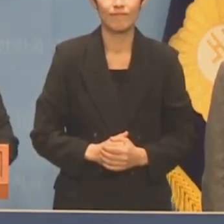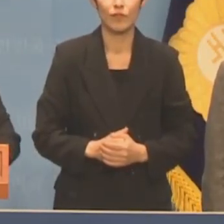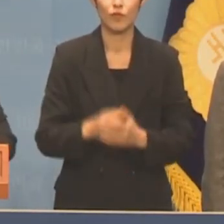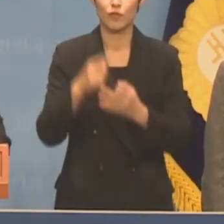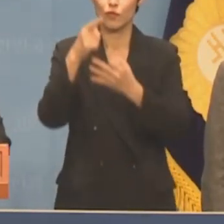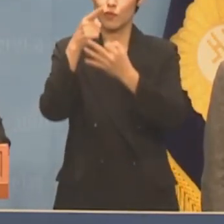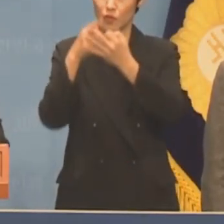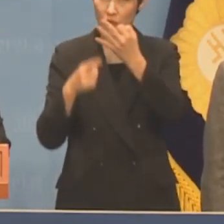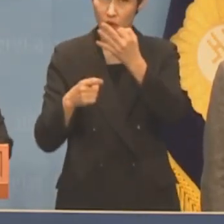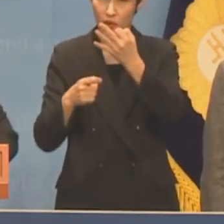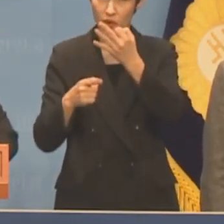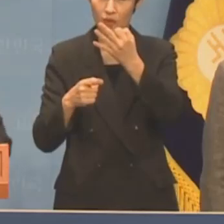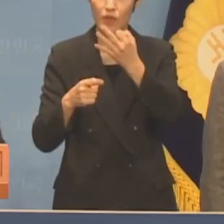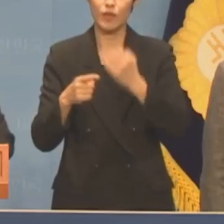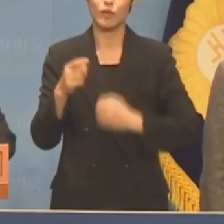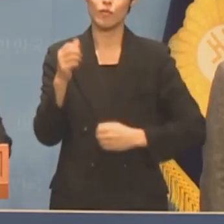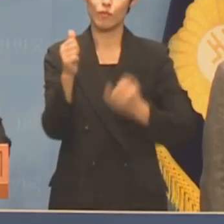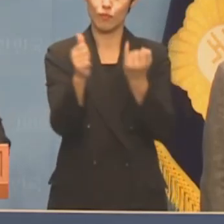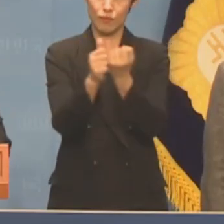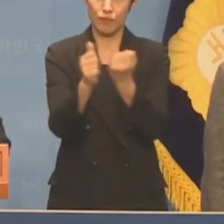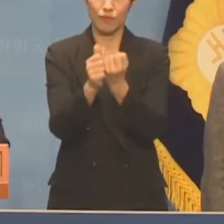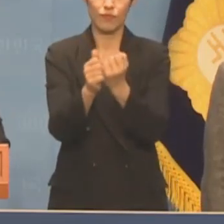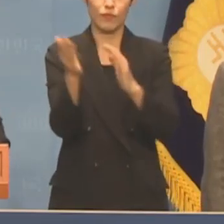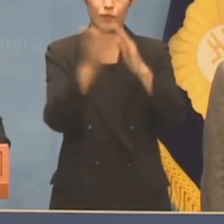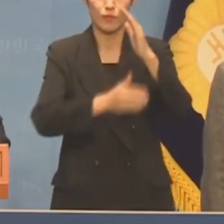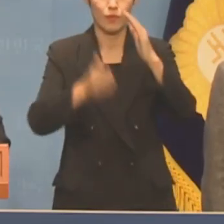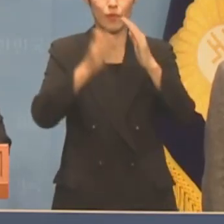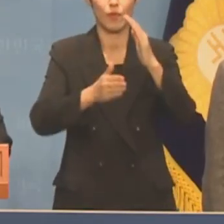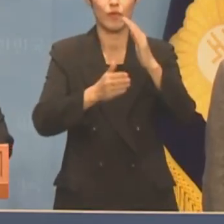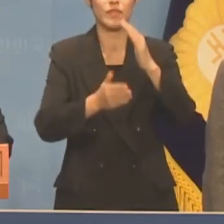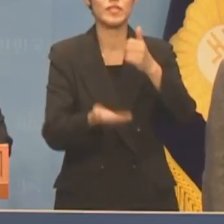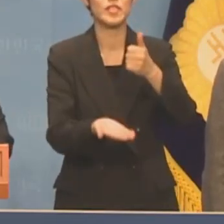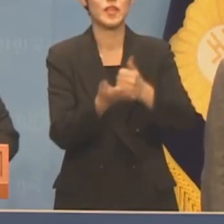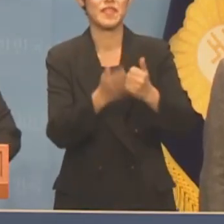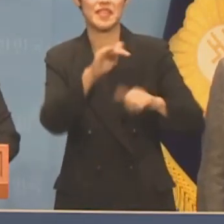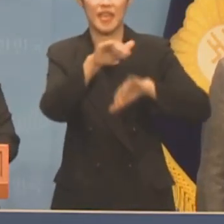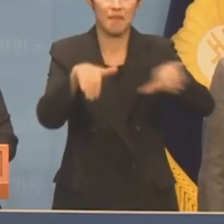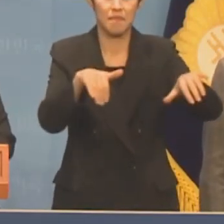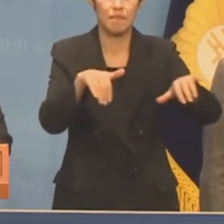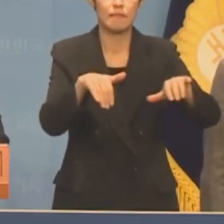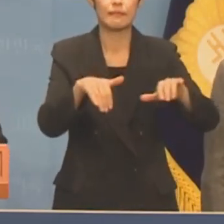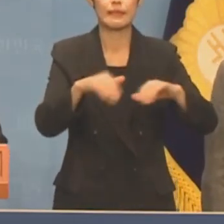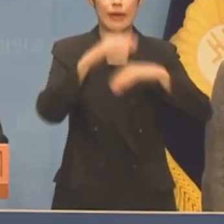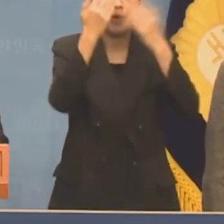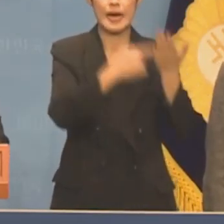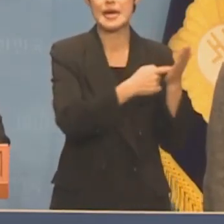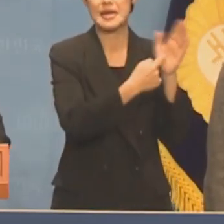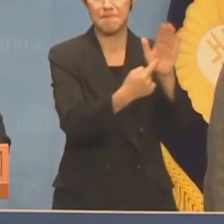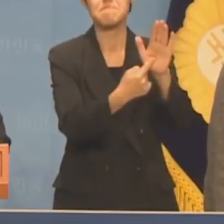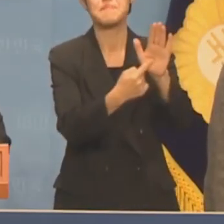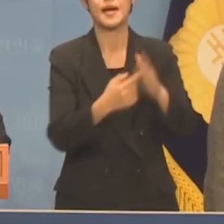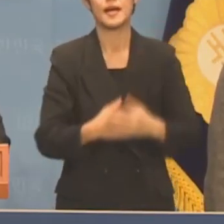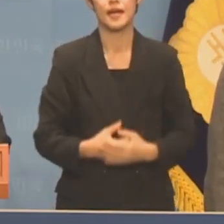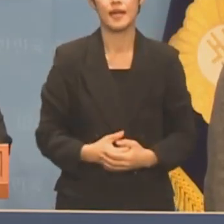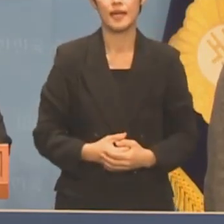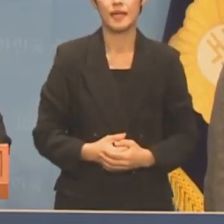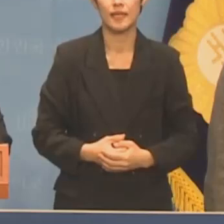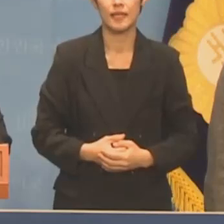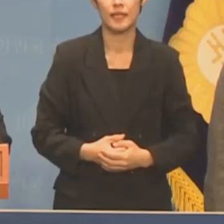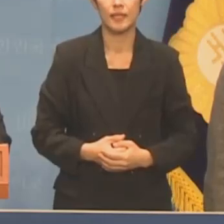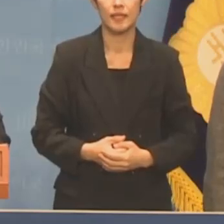윤석열, 김건희의 공천 개입, 당무 개입 이제 만천하에 드러났습니다.